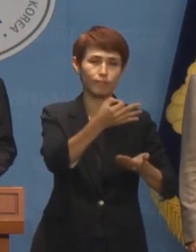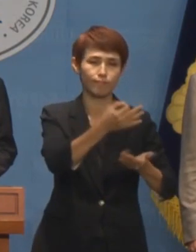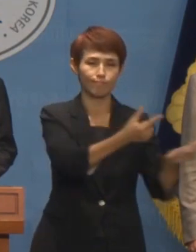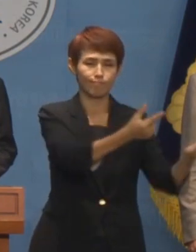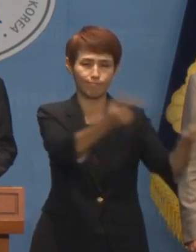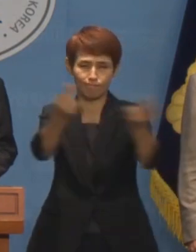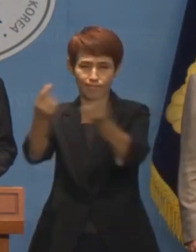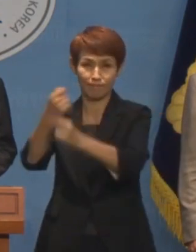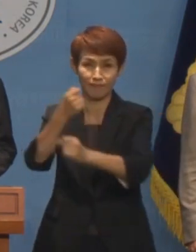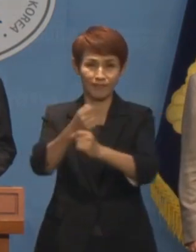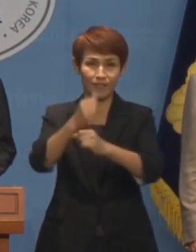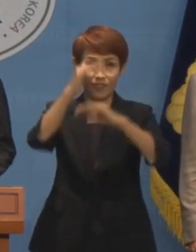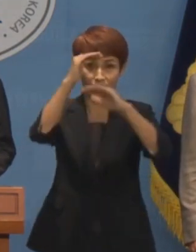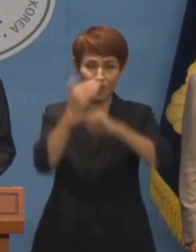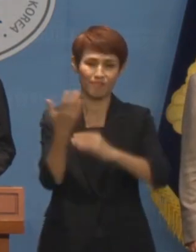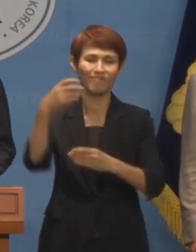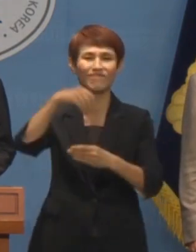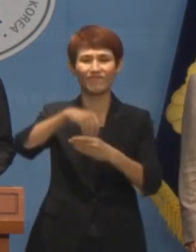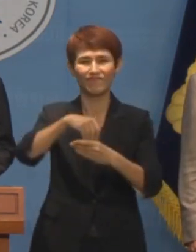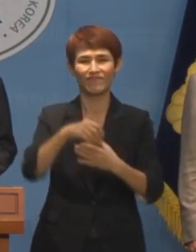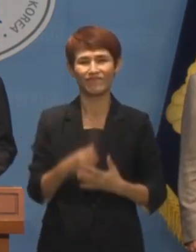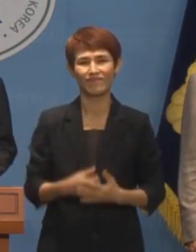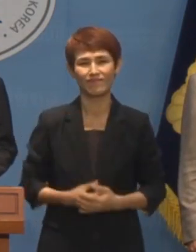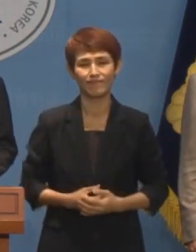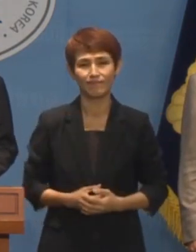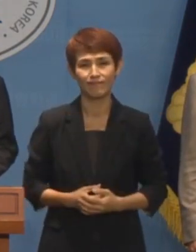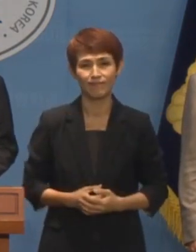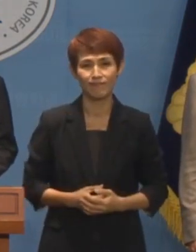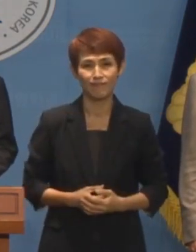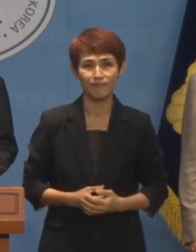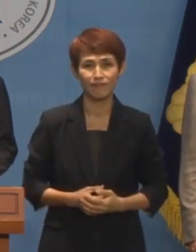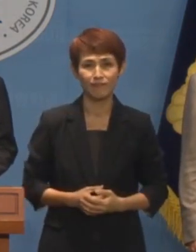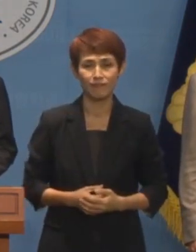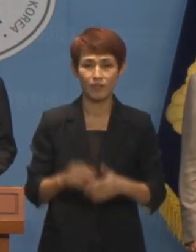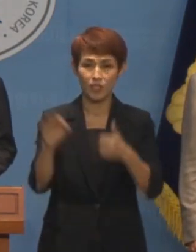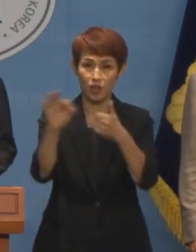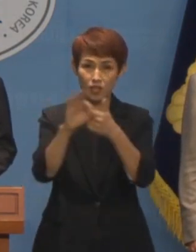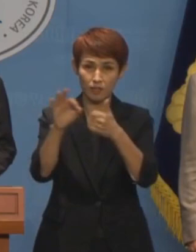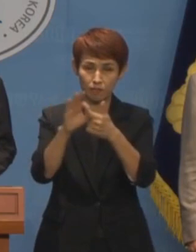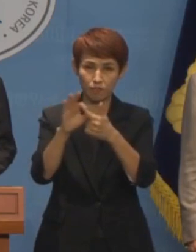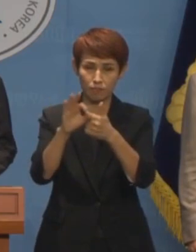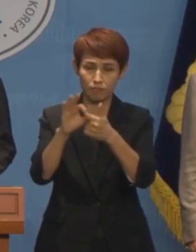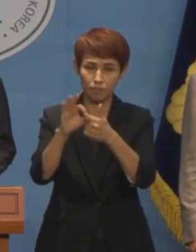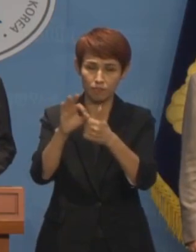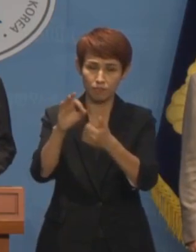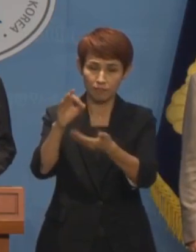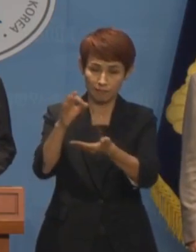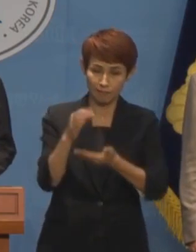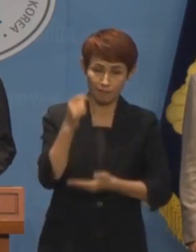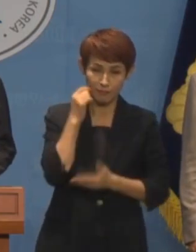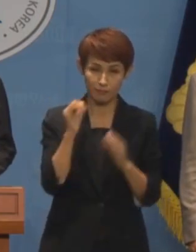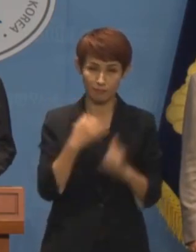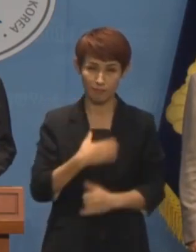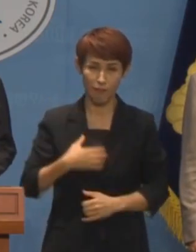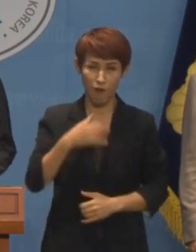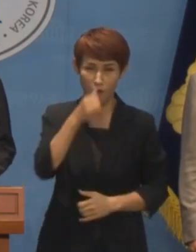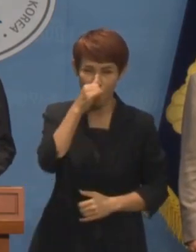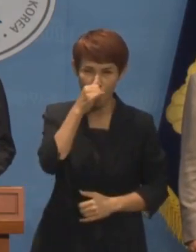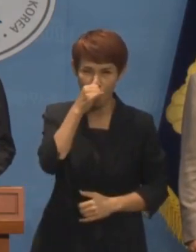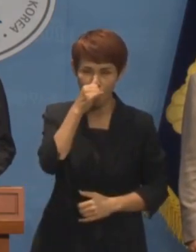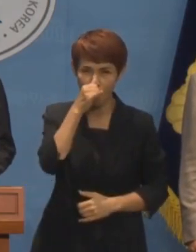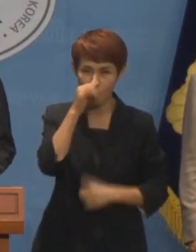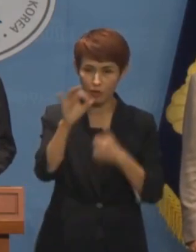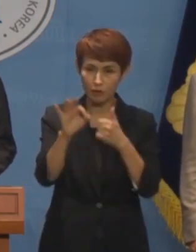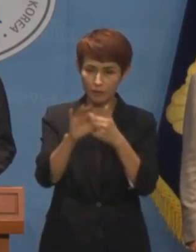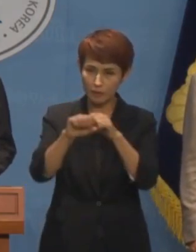등의 안건이 담겼습니다. 이는 연금 수급 불안으로 시스템 자체에 대한 신뢰를